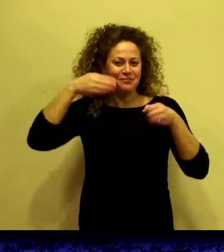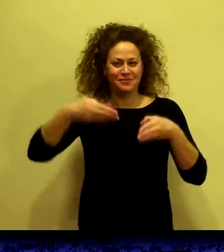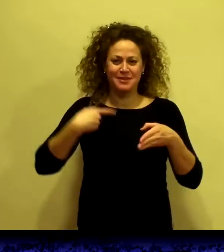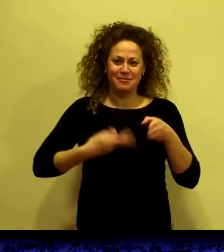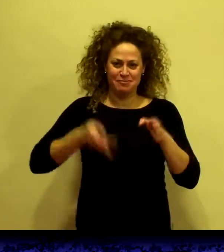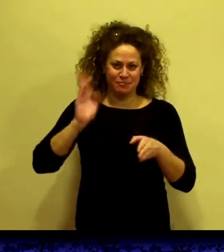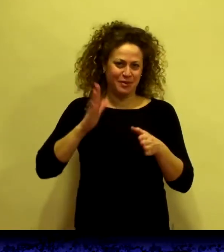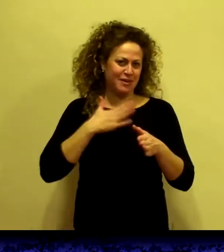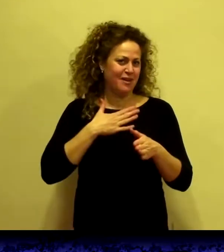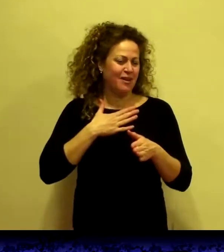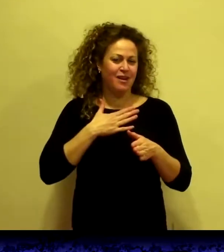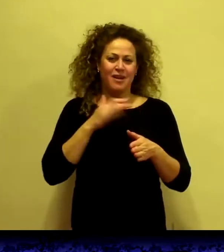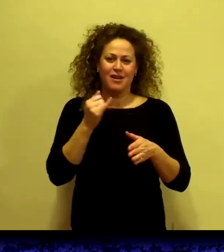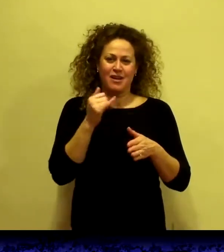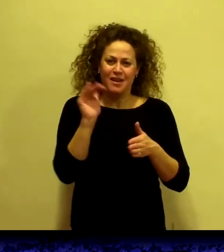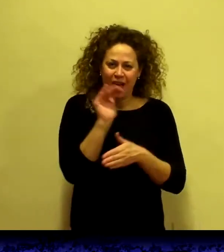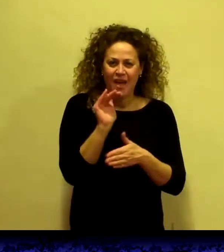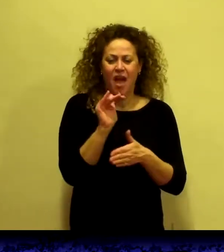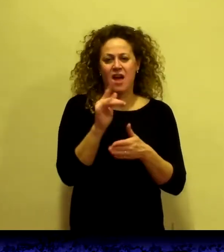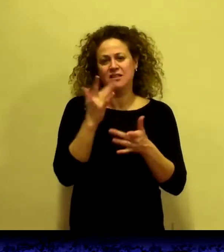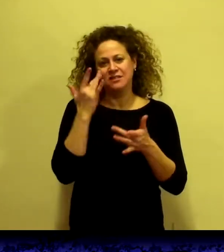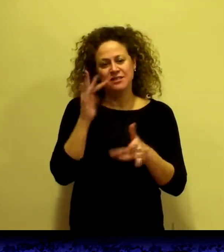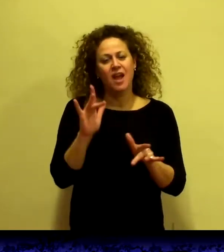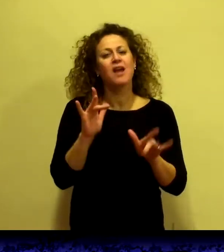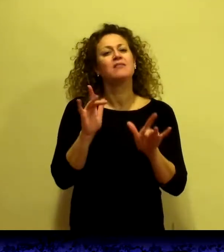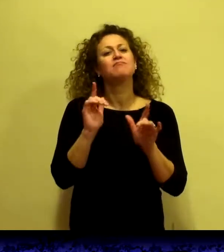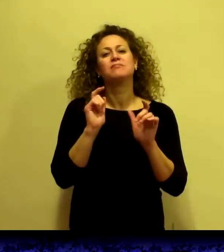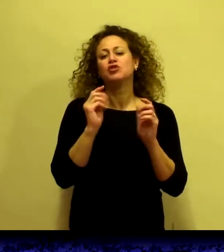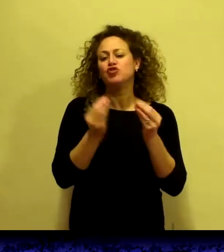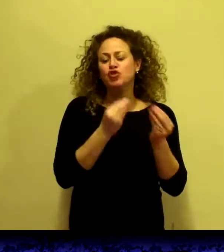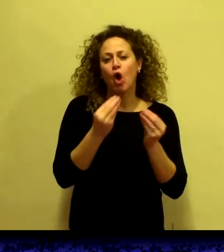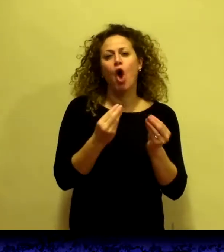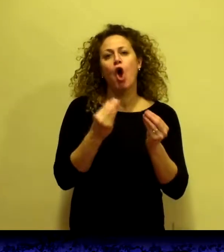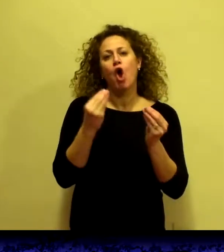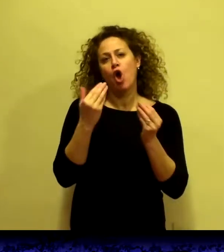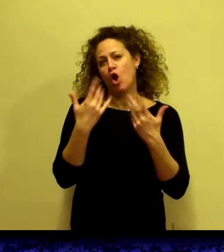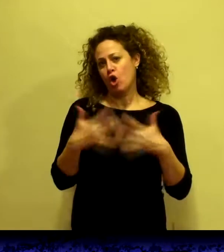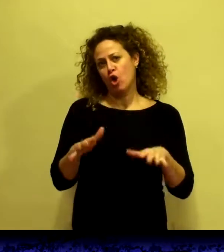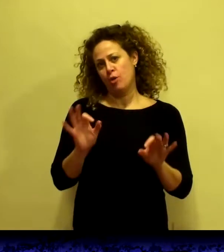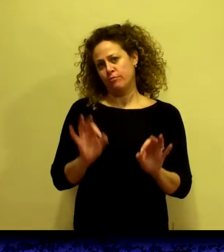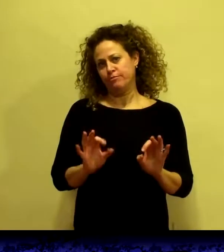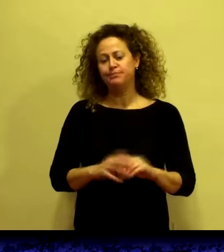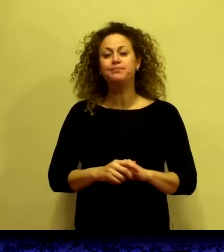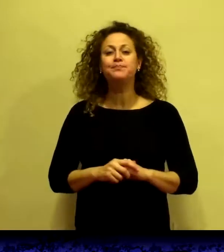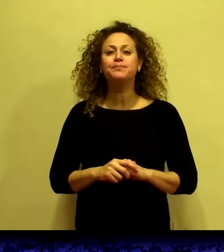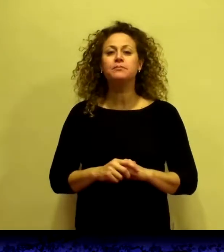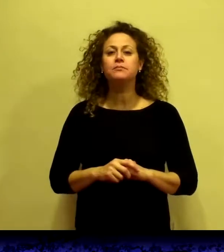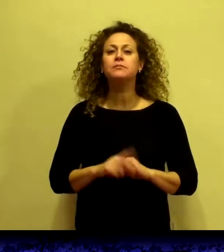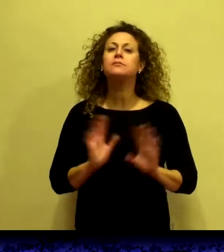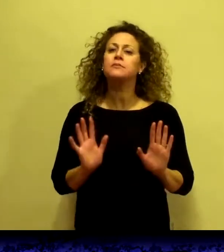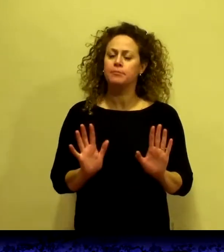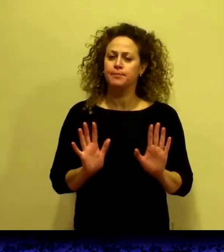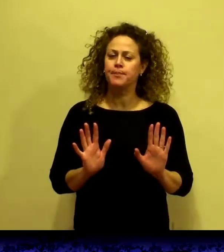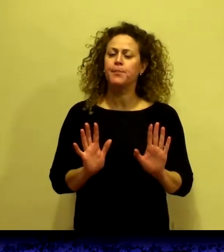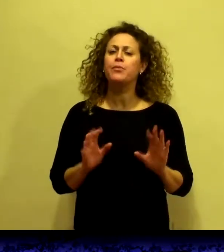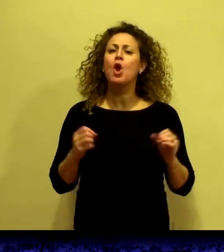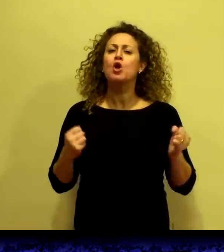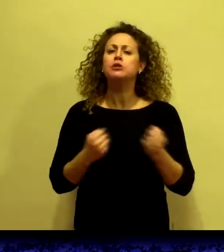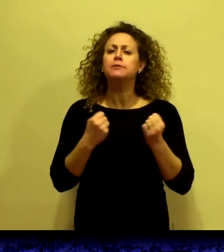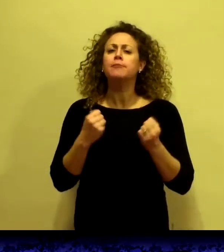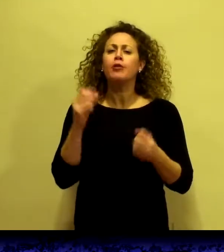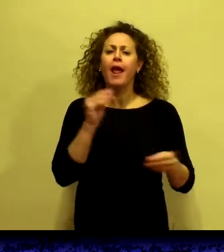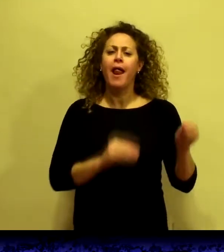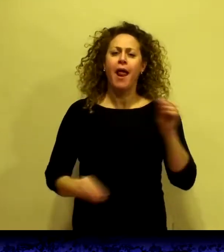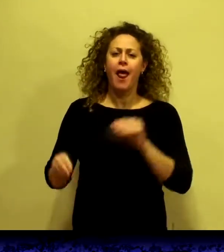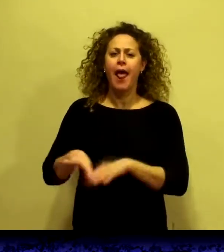le superiori. Ah, dopo un tot di livello. Esatto, dopo, okay, la maturità. Ma spot elettorale. Cosa